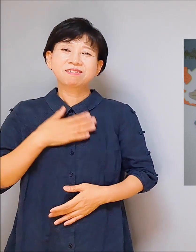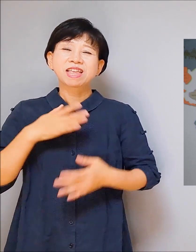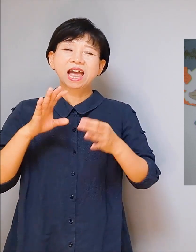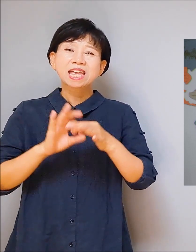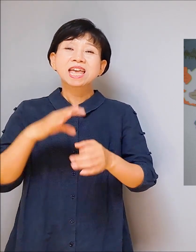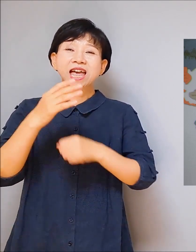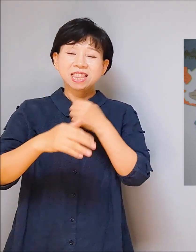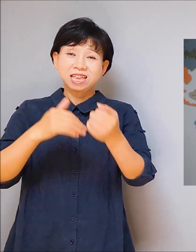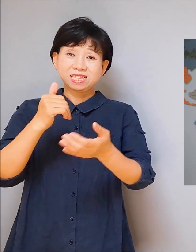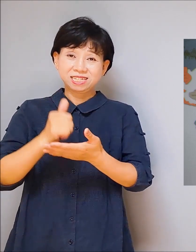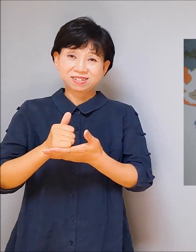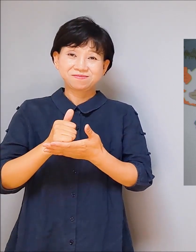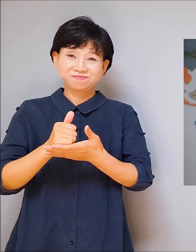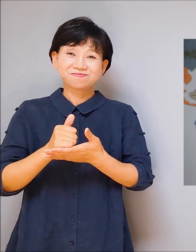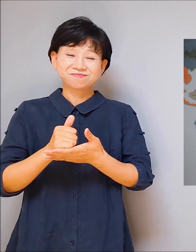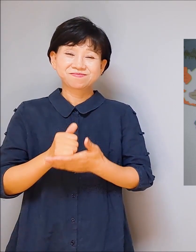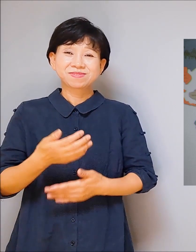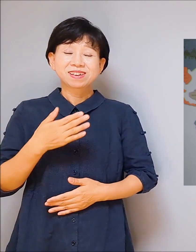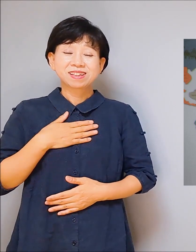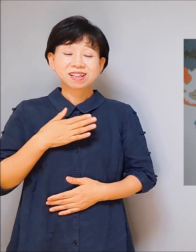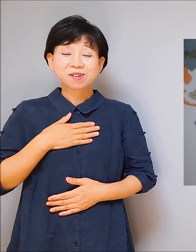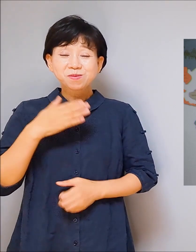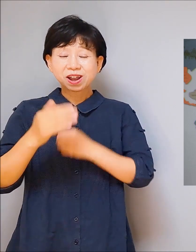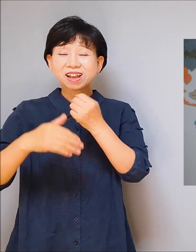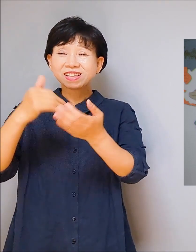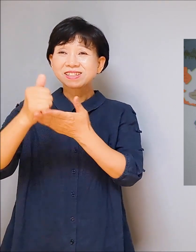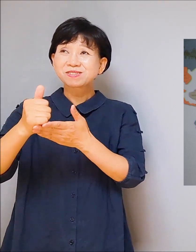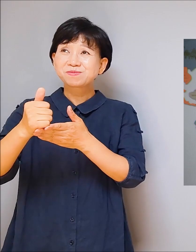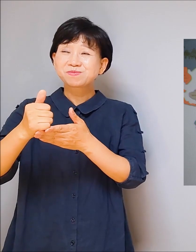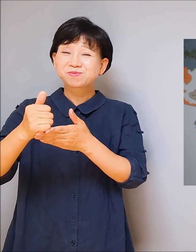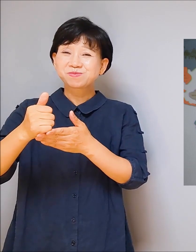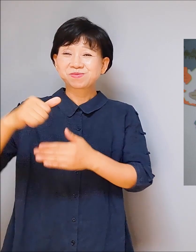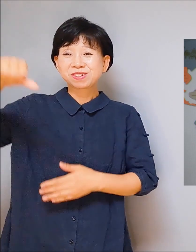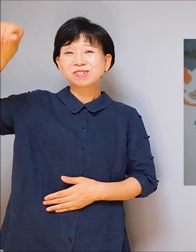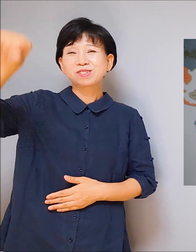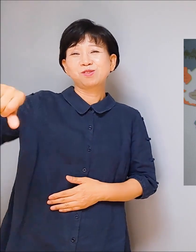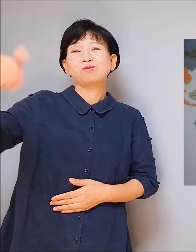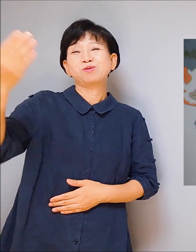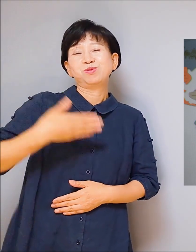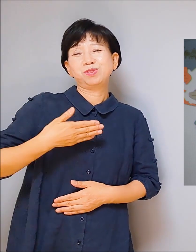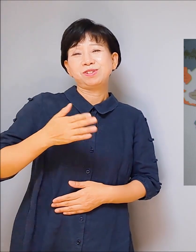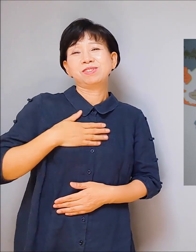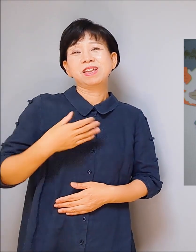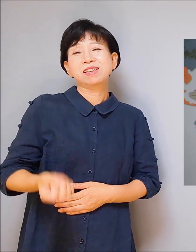나에게 져주시는 하나님을 내가 경험했으니까 나의 하나님.